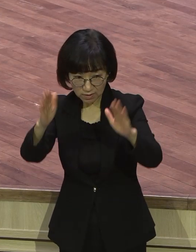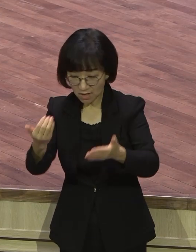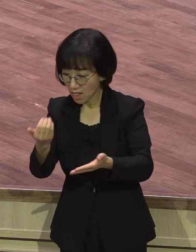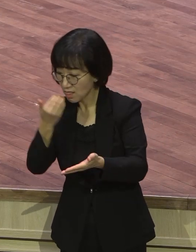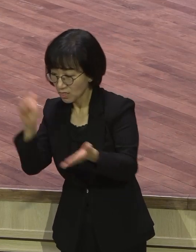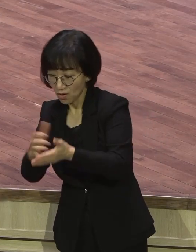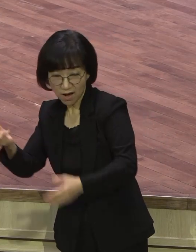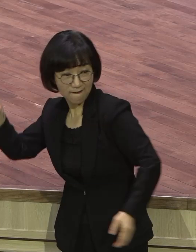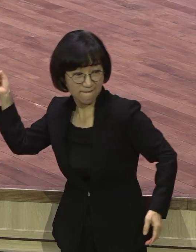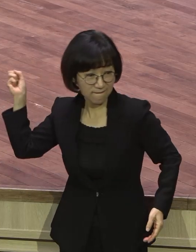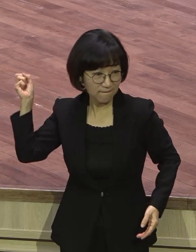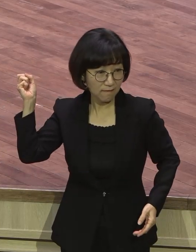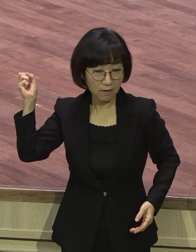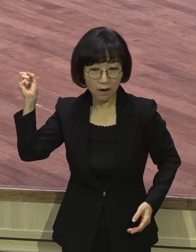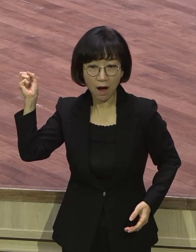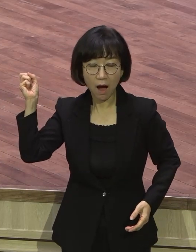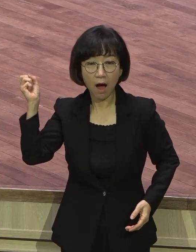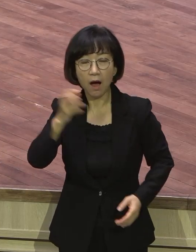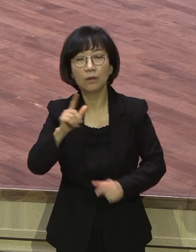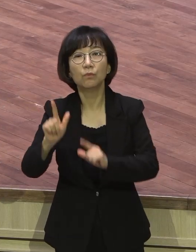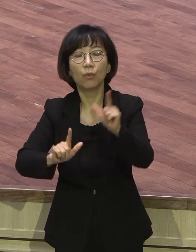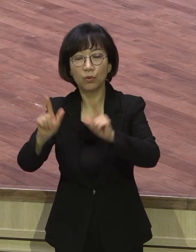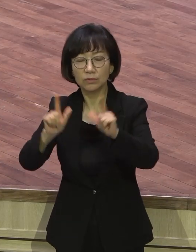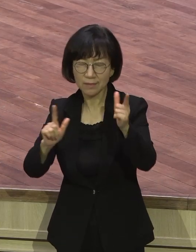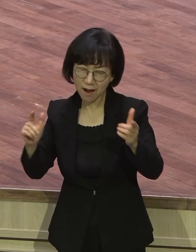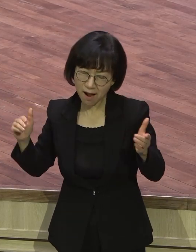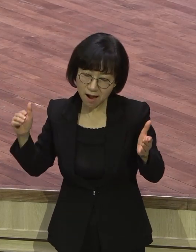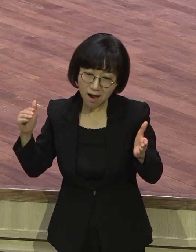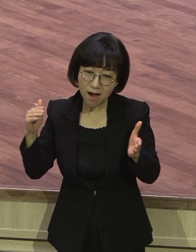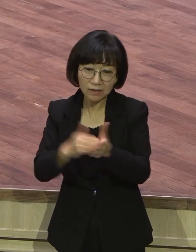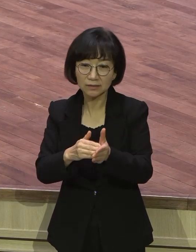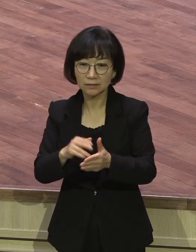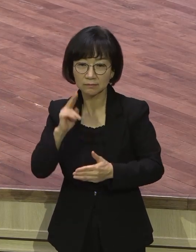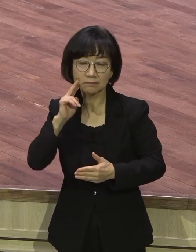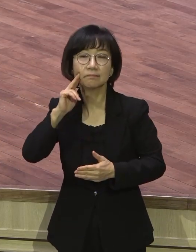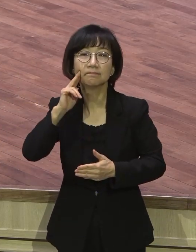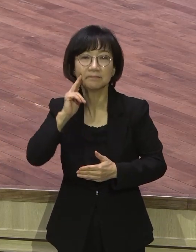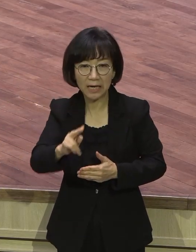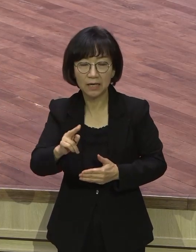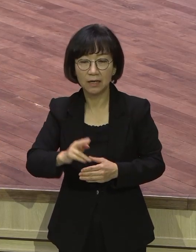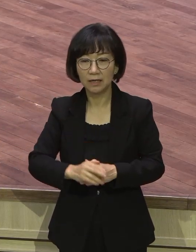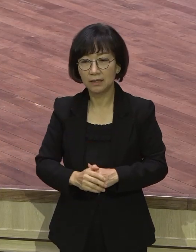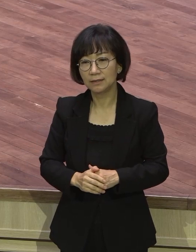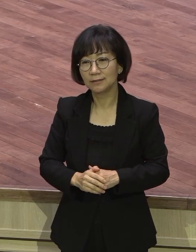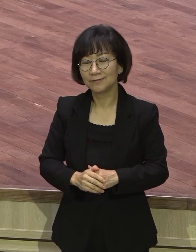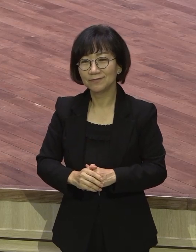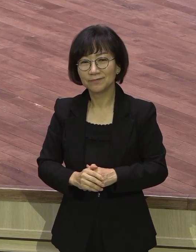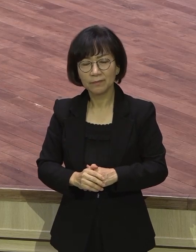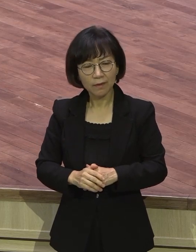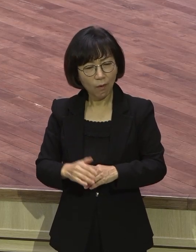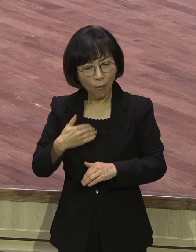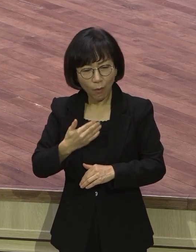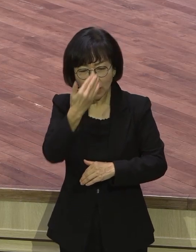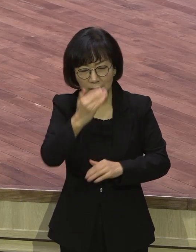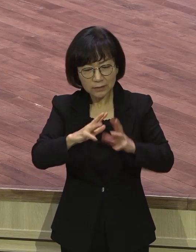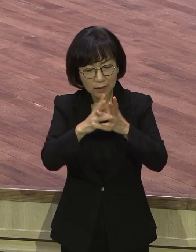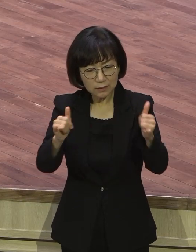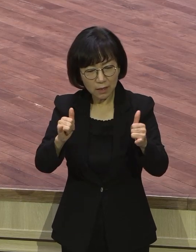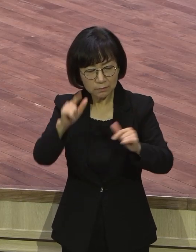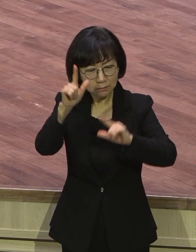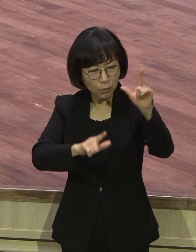돌로쳐 죽일 기세 였다니까요 우리는 이런 모습이 왜 반복 되는지를